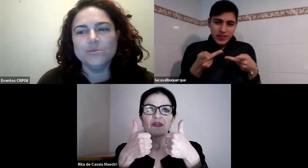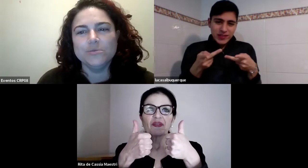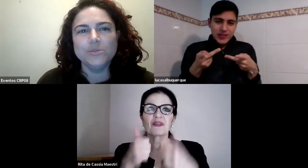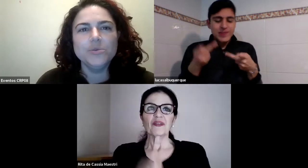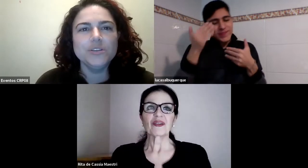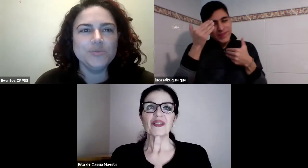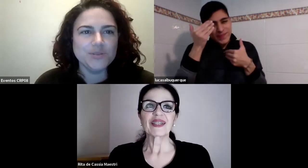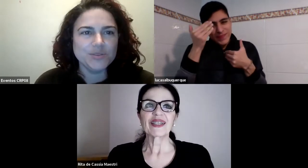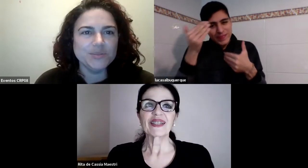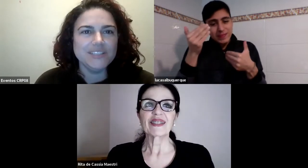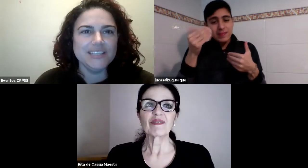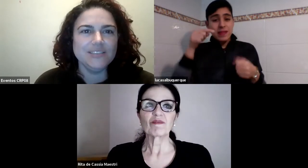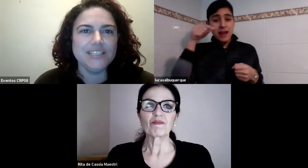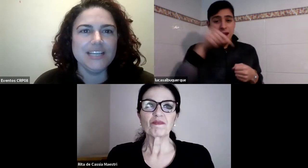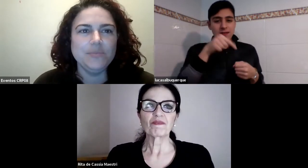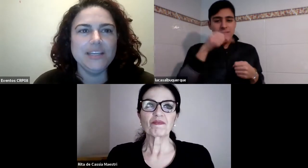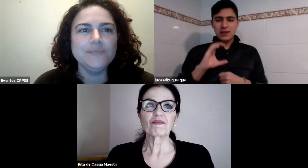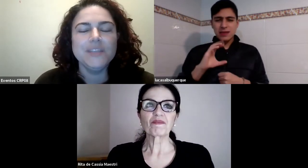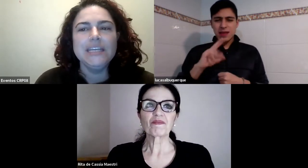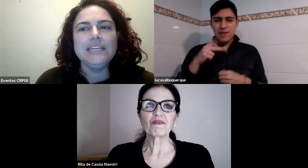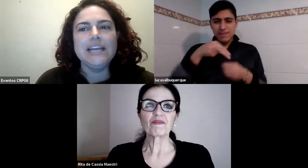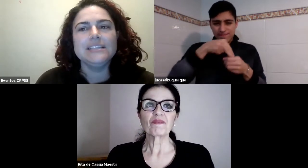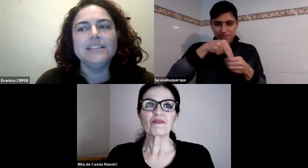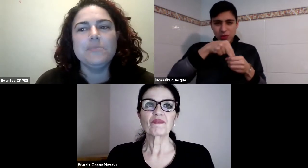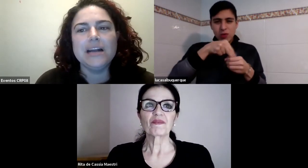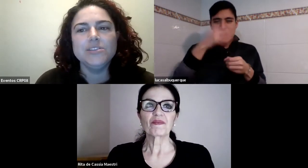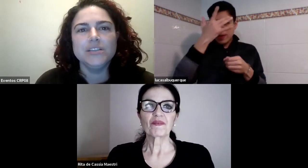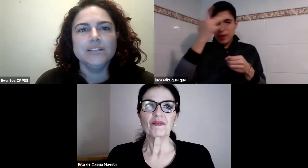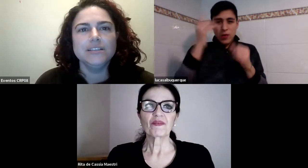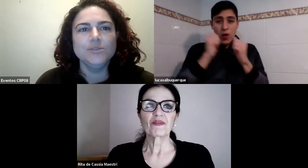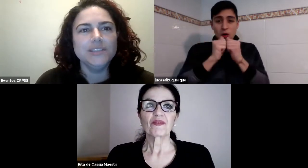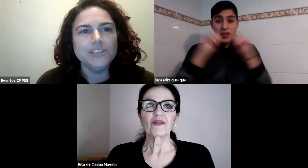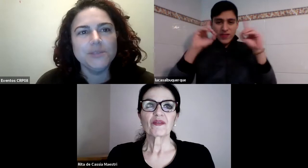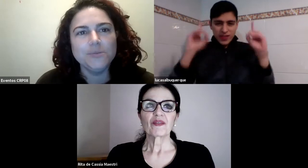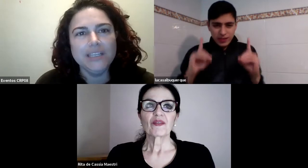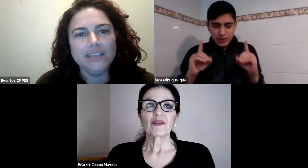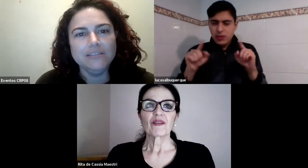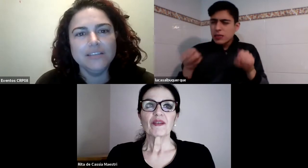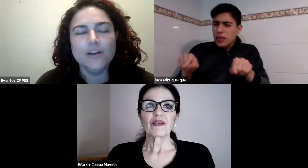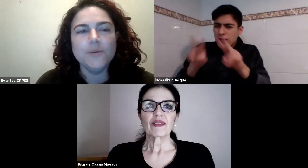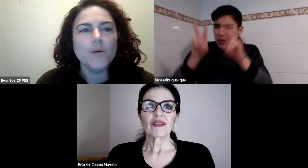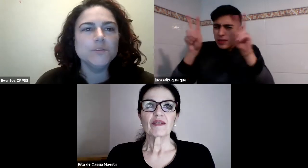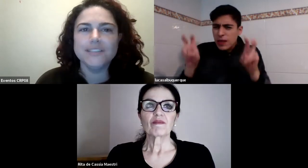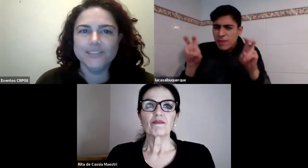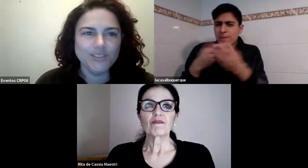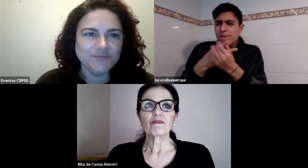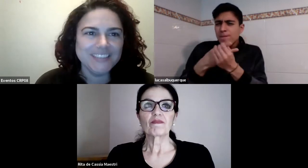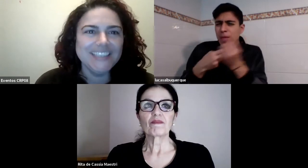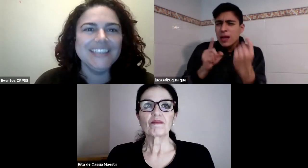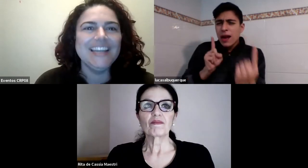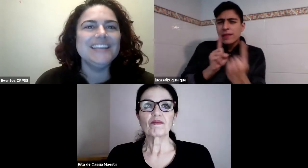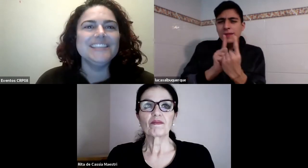temos um núcleo de pessoas com deficiência no CRP e essa temática do atendimento bilíngue é uma